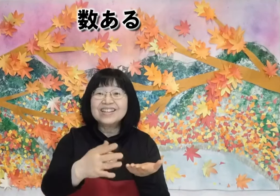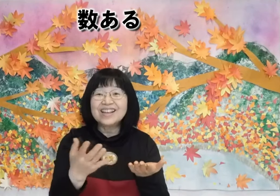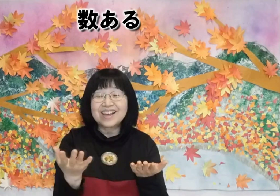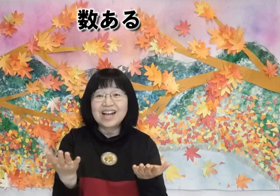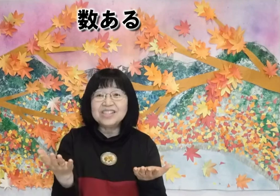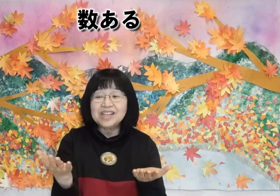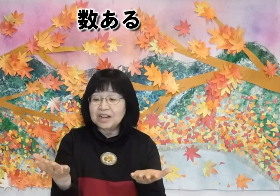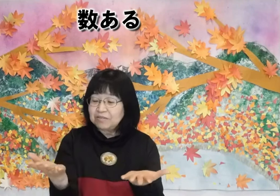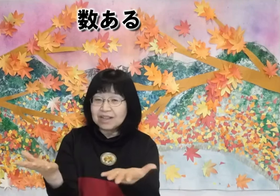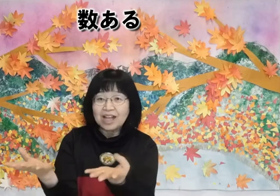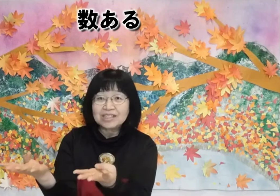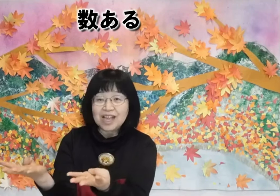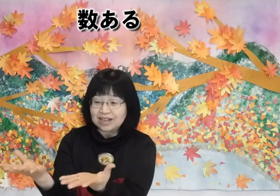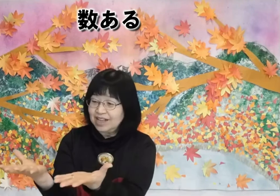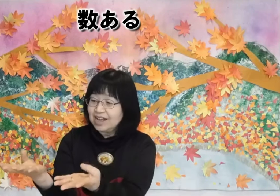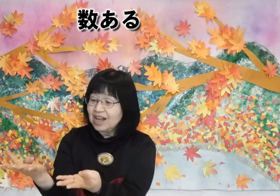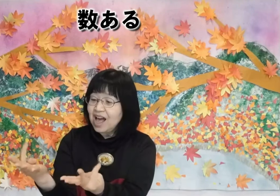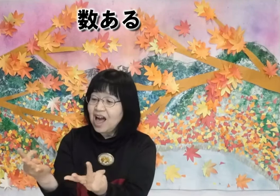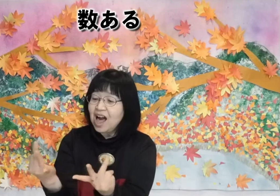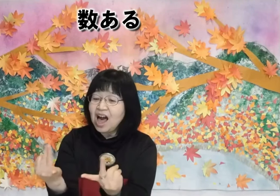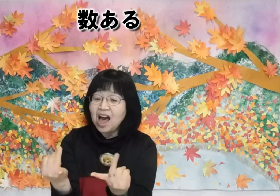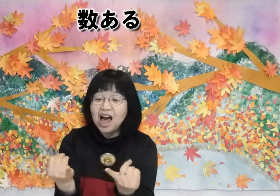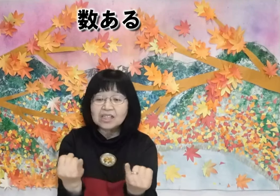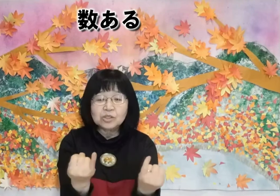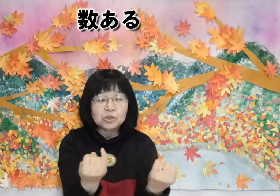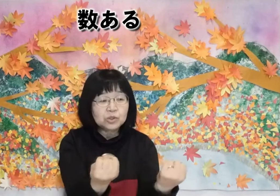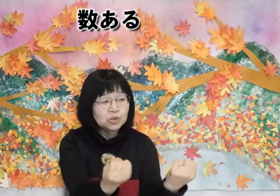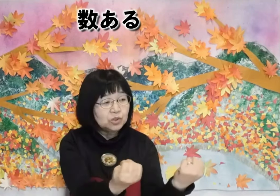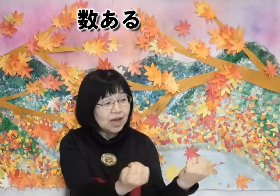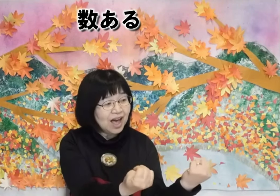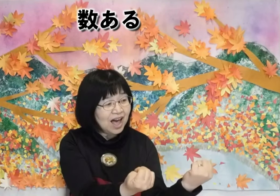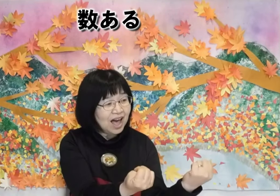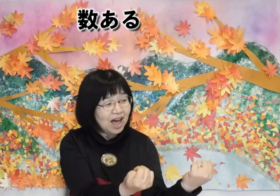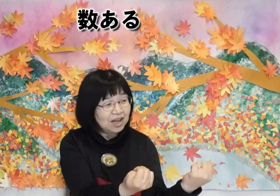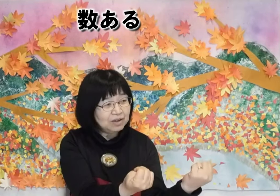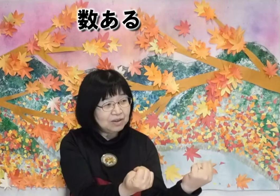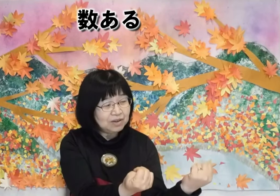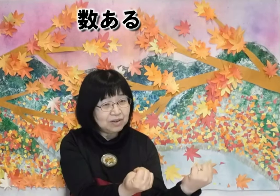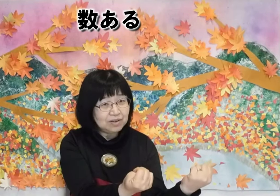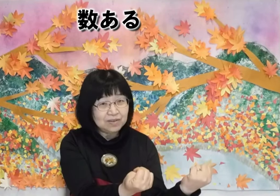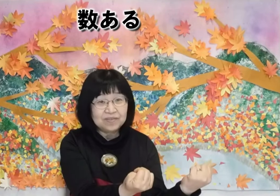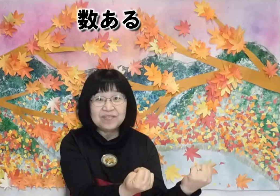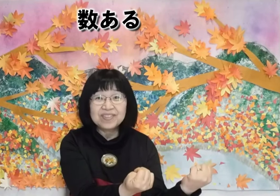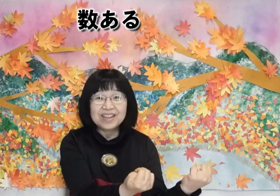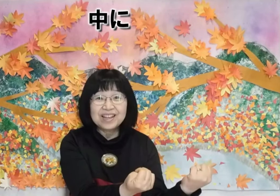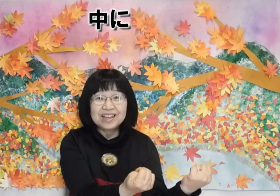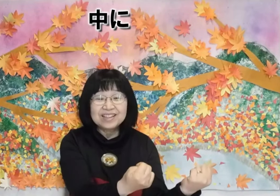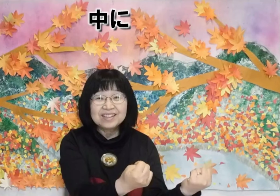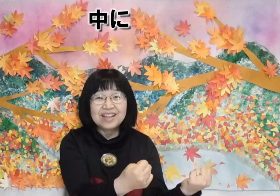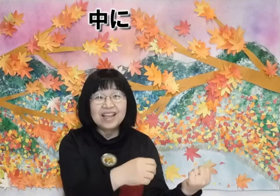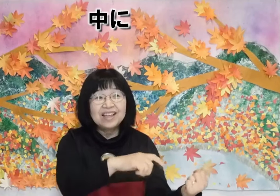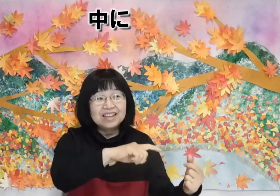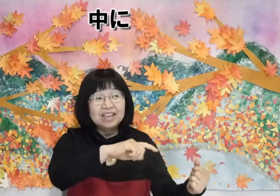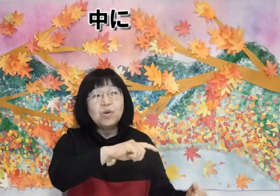で、数あるはたくさん、数あるで、いろい